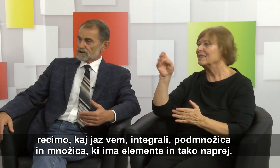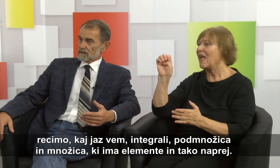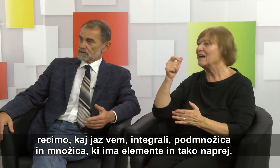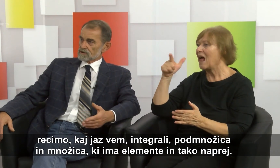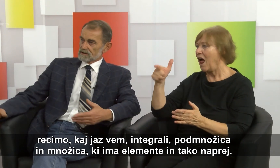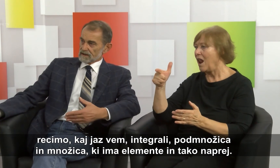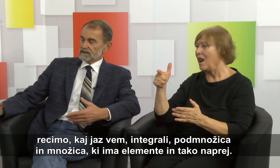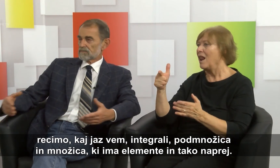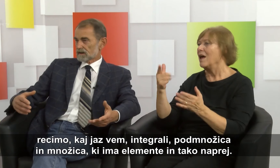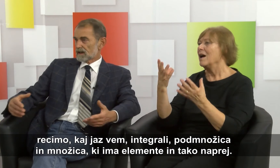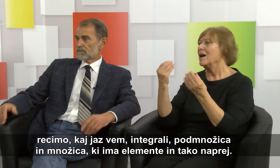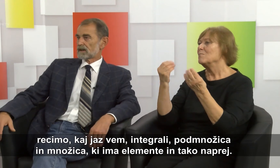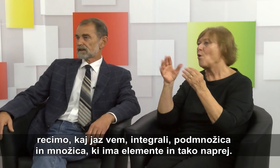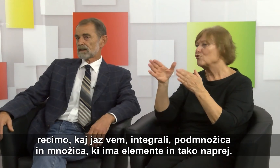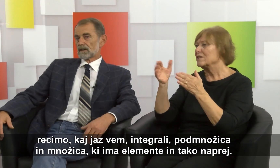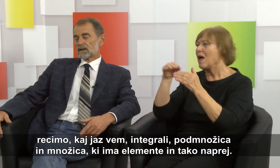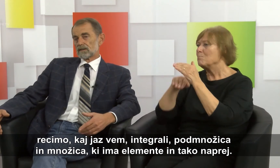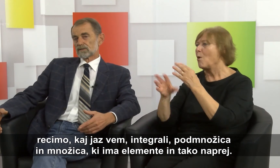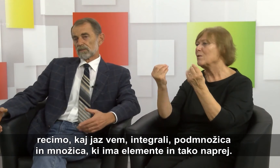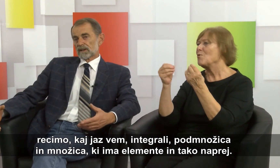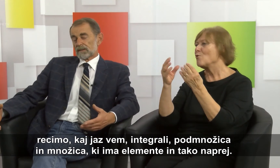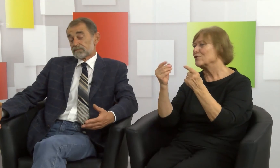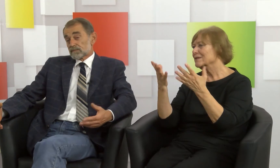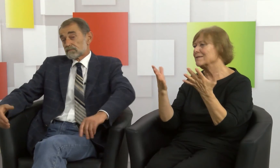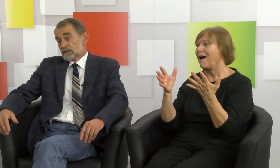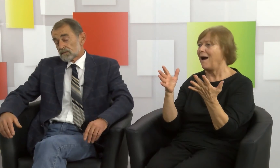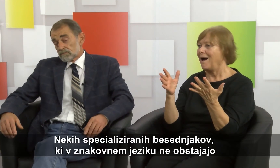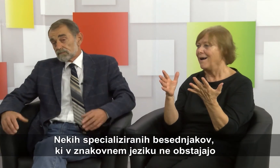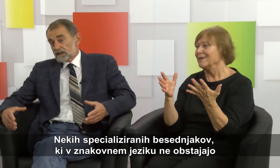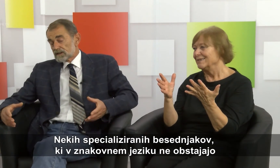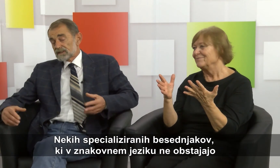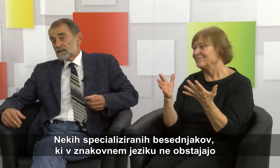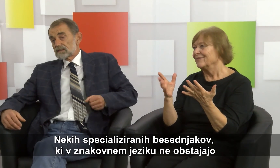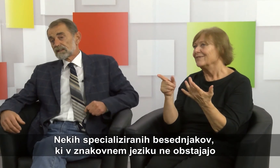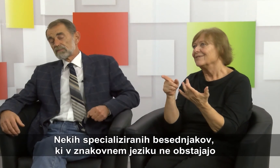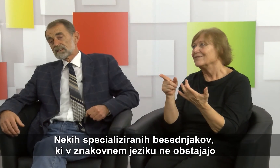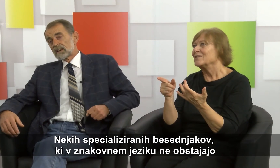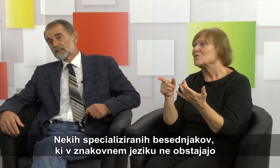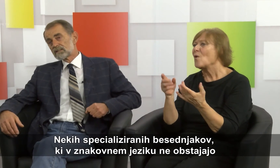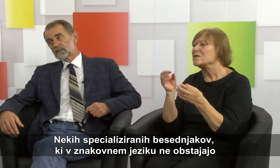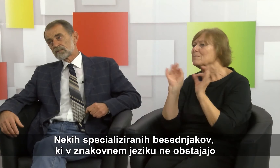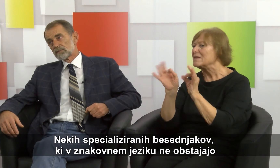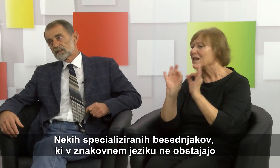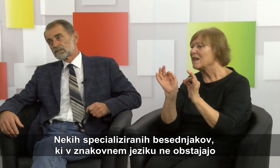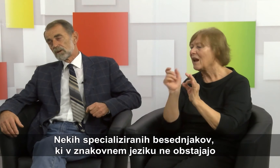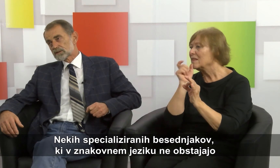podmnožica množice, ki ima elemente in tako naprej. Ne, neki specializirani besednjaki, ki v znakovnem jeziku ne